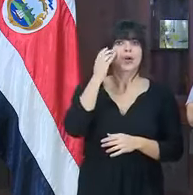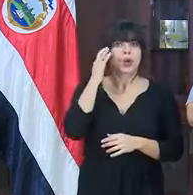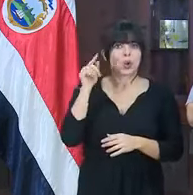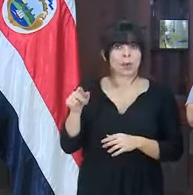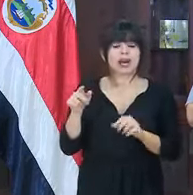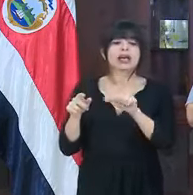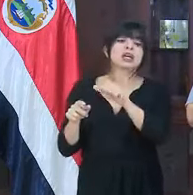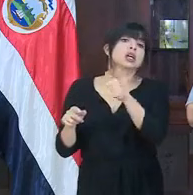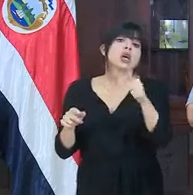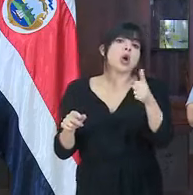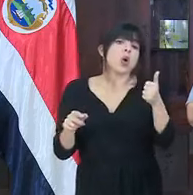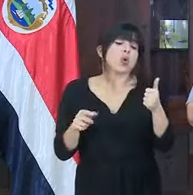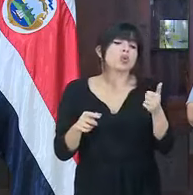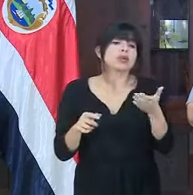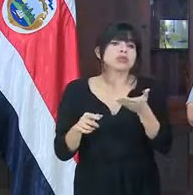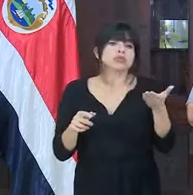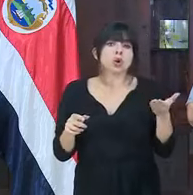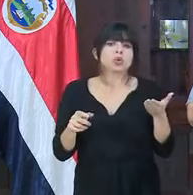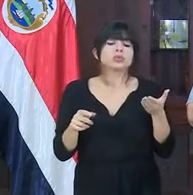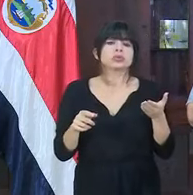algunos otros componentes